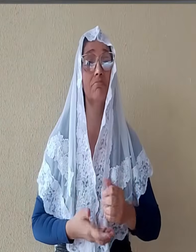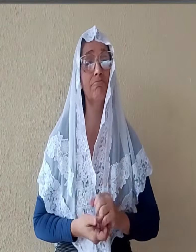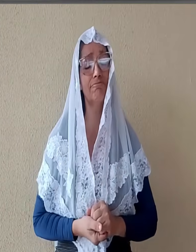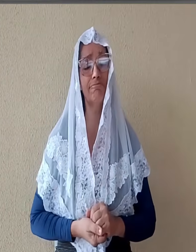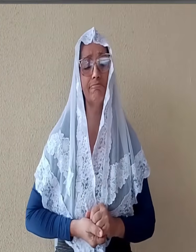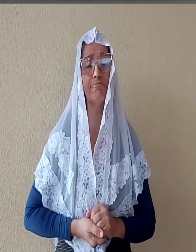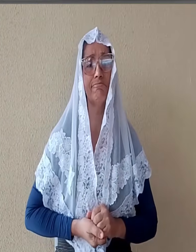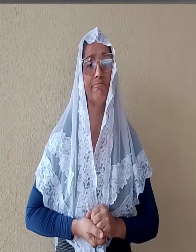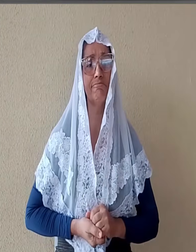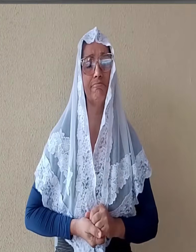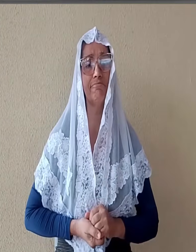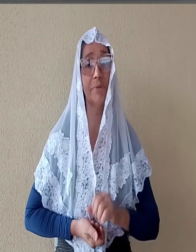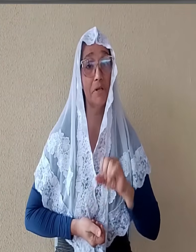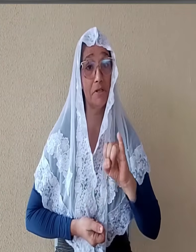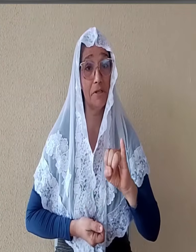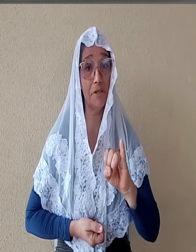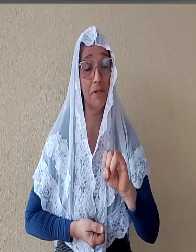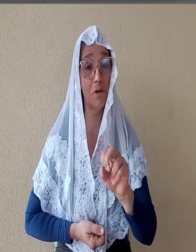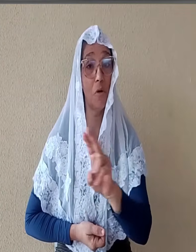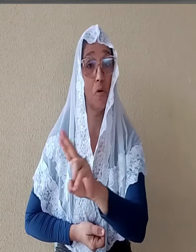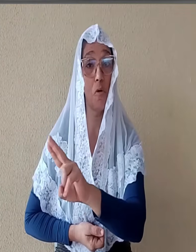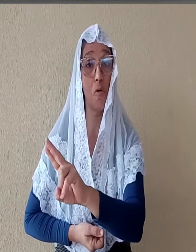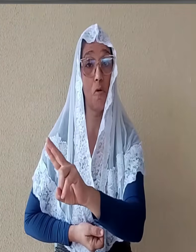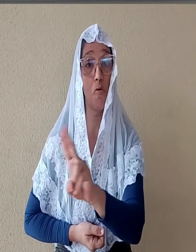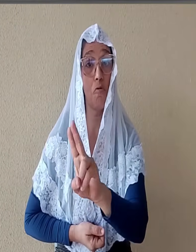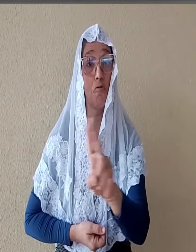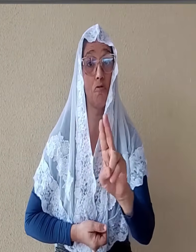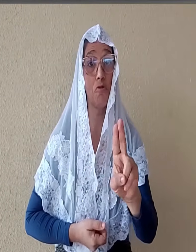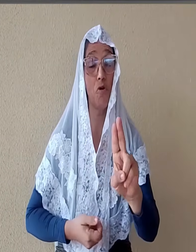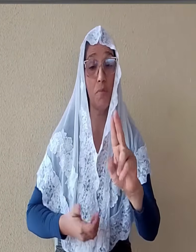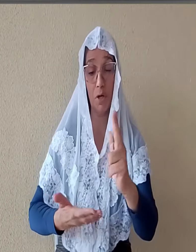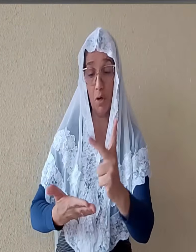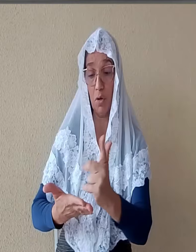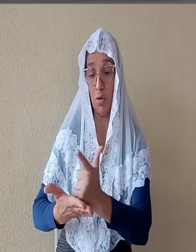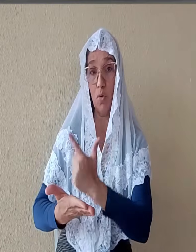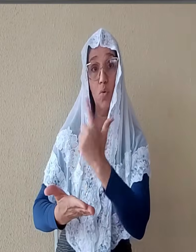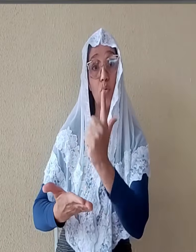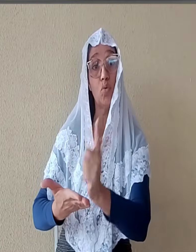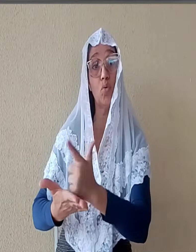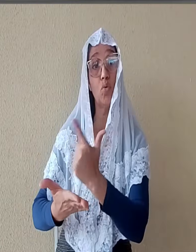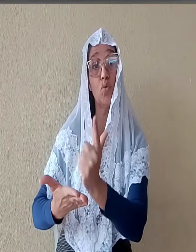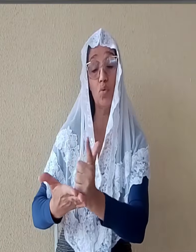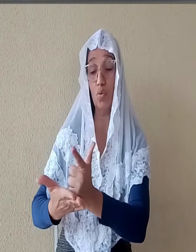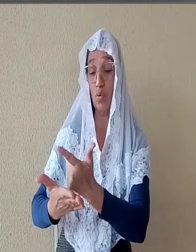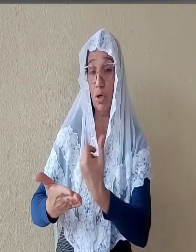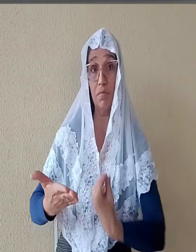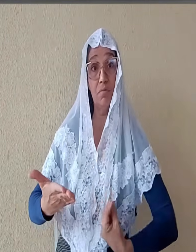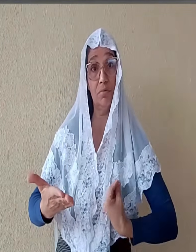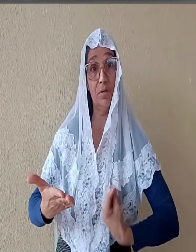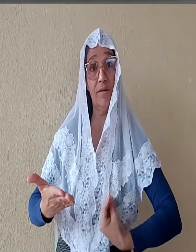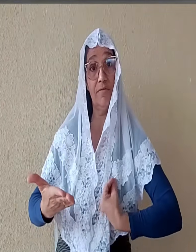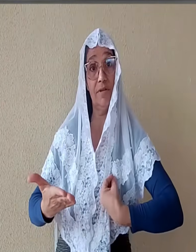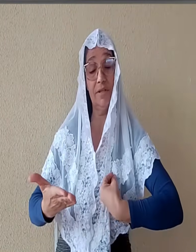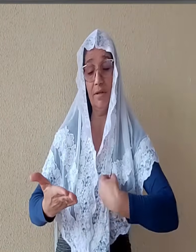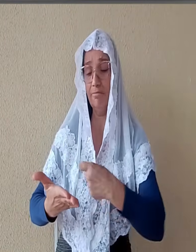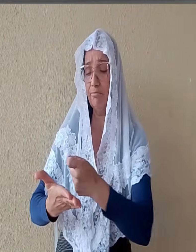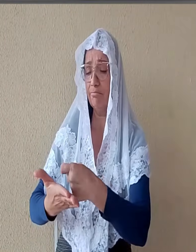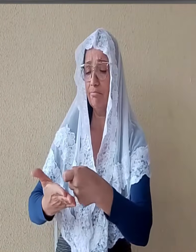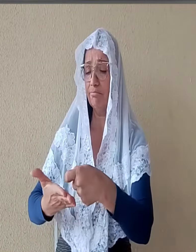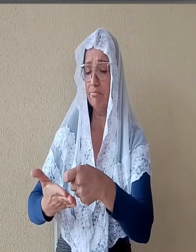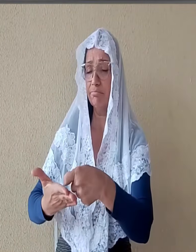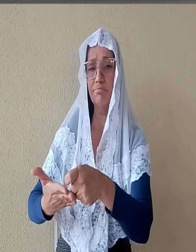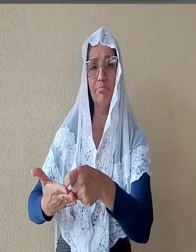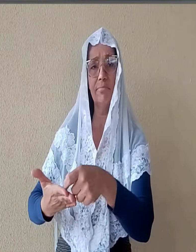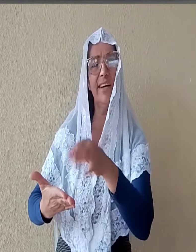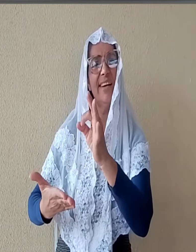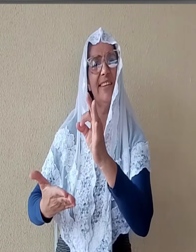o que acontecer, passa a guerra que acontecer, bendito é o nome do Senhor, ninguém tira seu nome do livro da vida, bendito é o